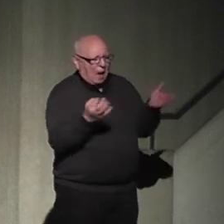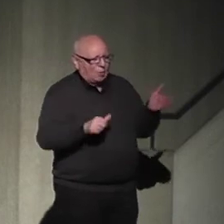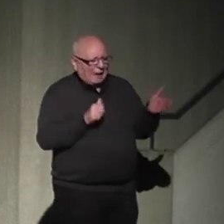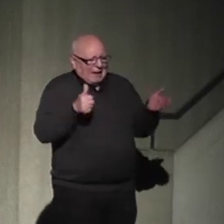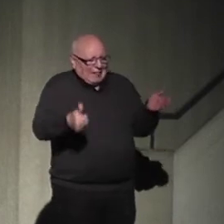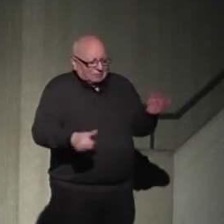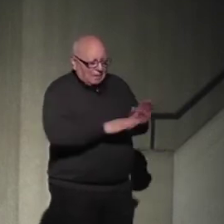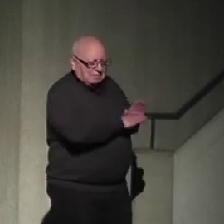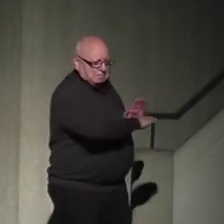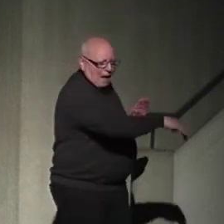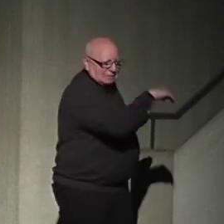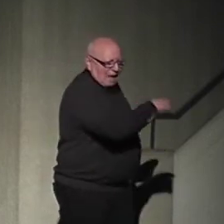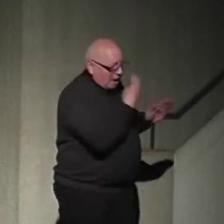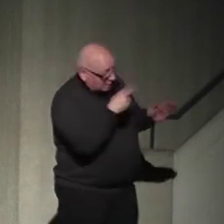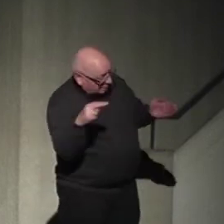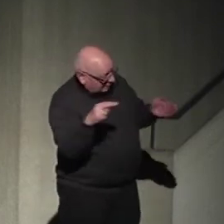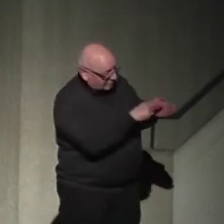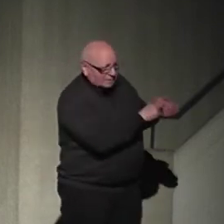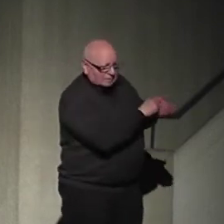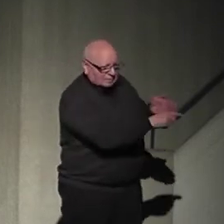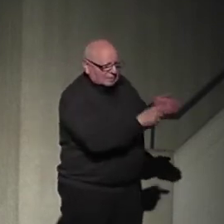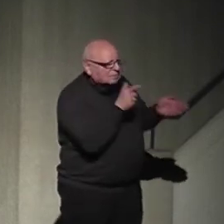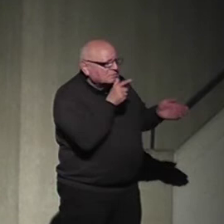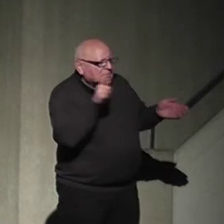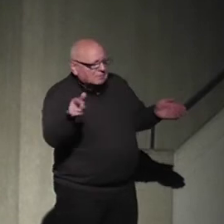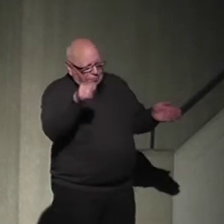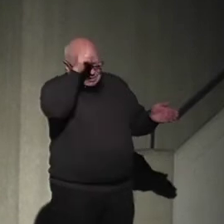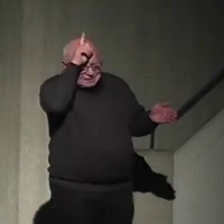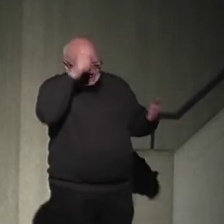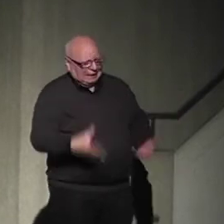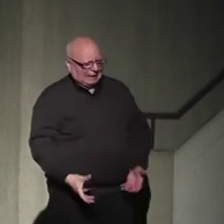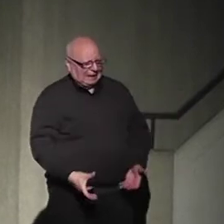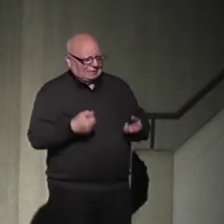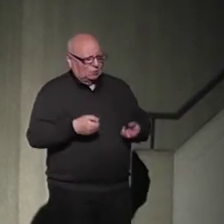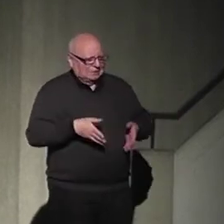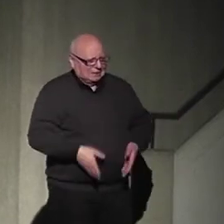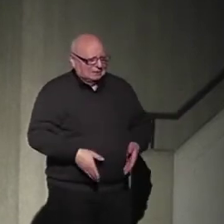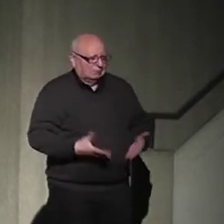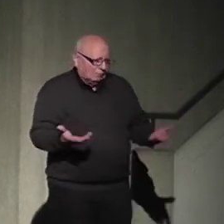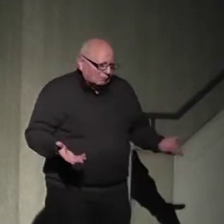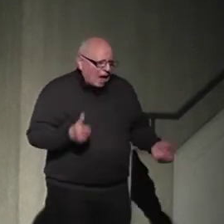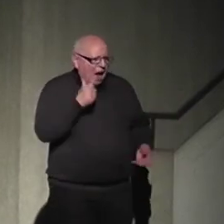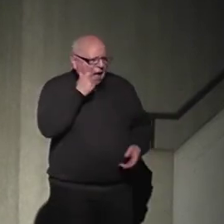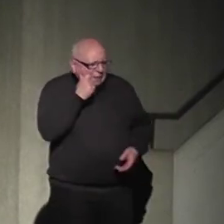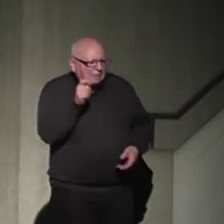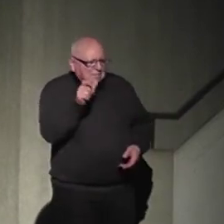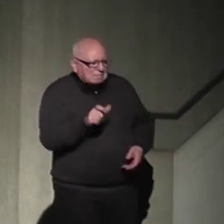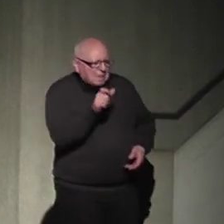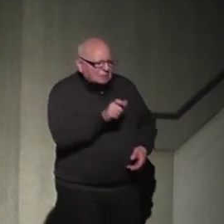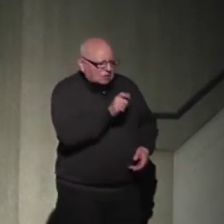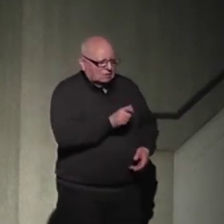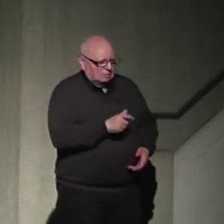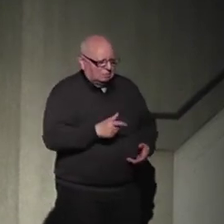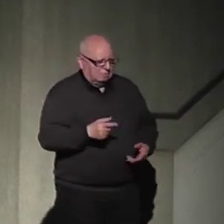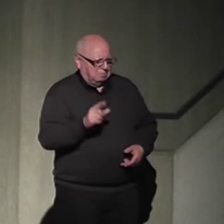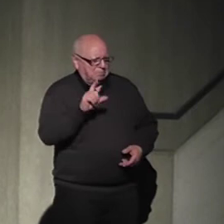Bank befinden, schaut man einfach auf die Nummer. Der Hilferuf geht an Polizei oder Rettungsdienst. Und gerade ältere Menschen, für ältere